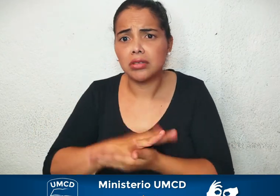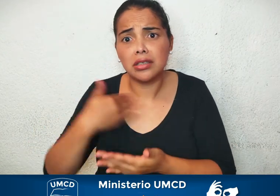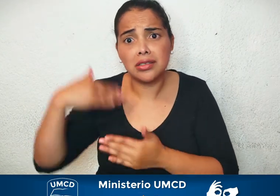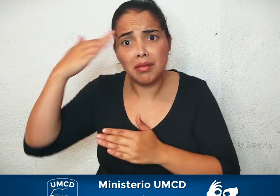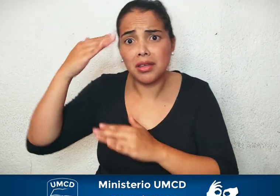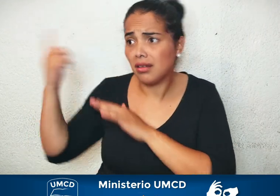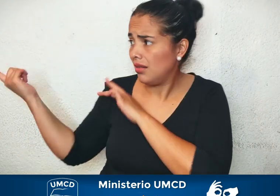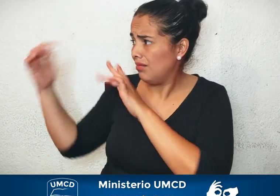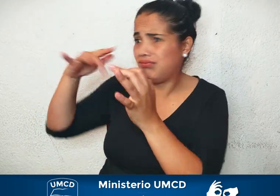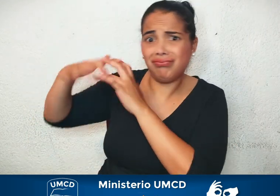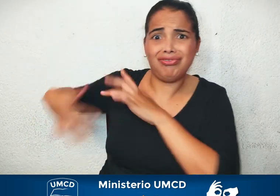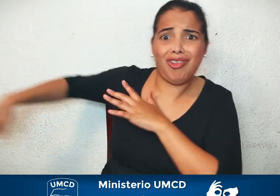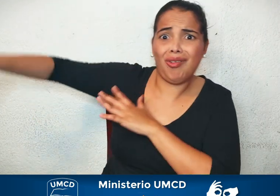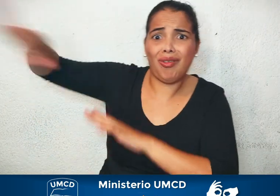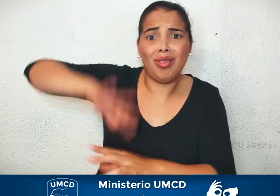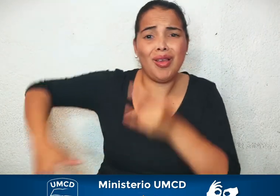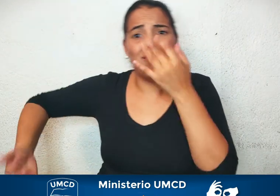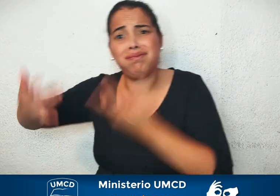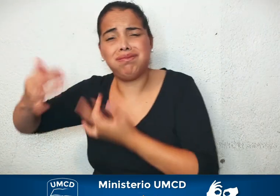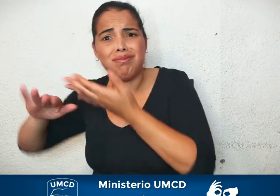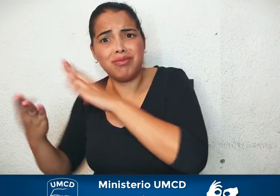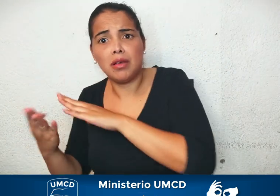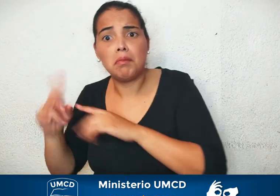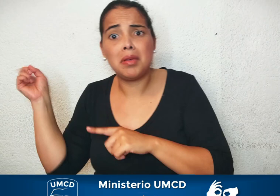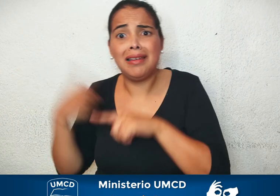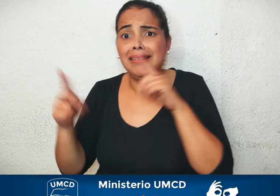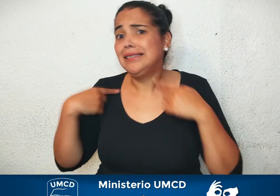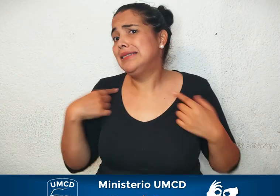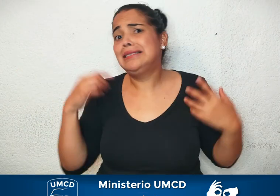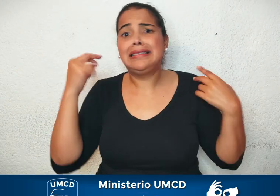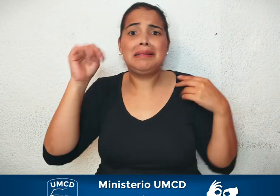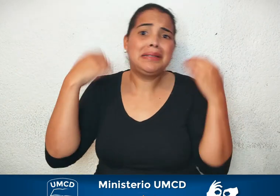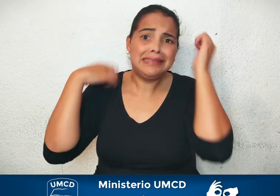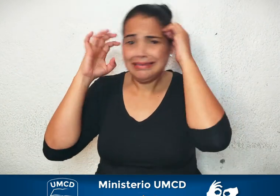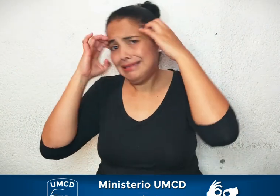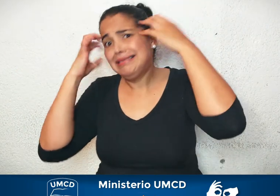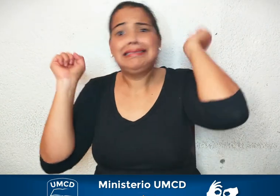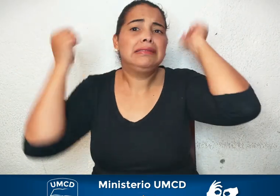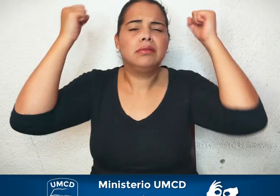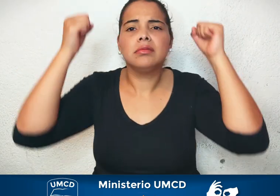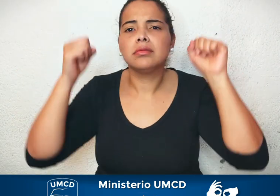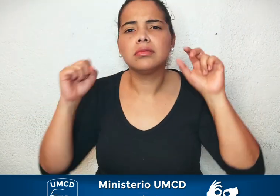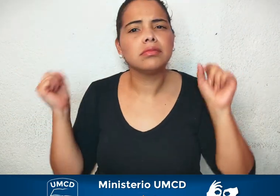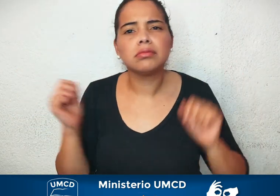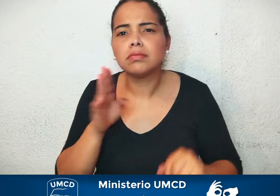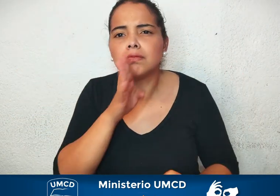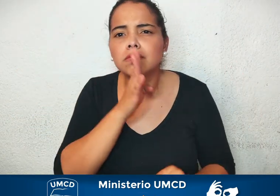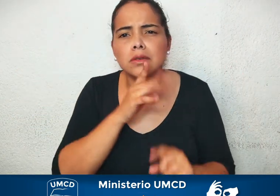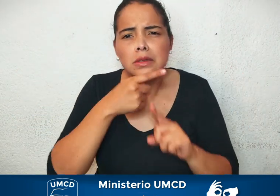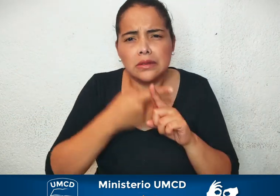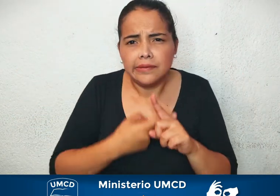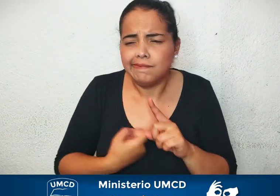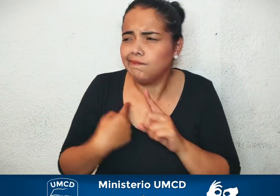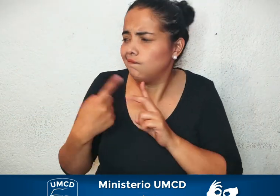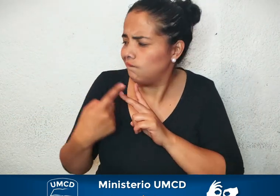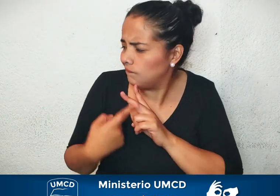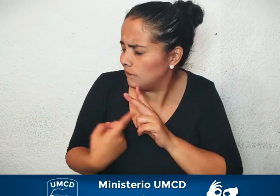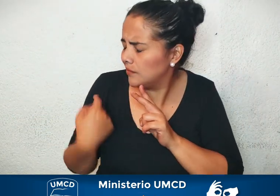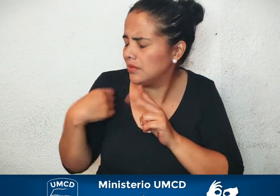él era urgente este proyecto, pero tuvo que esperar 4 meses. Cuando él se